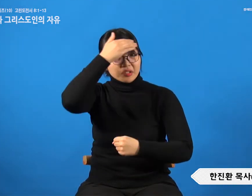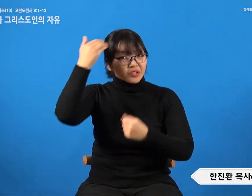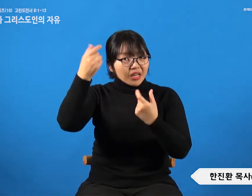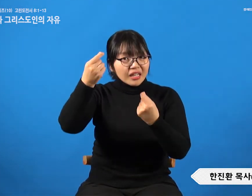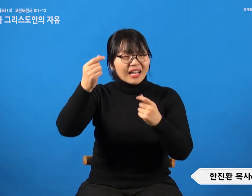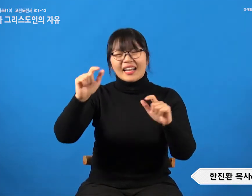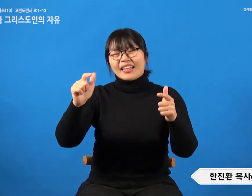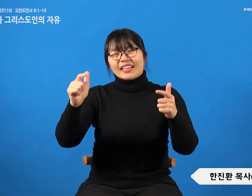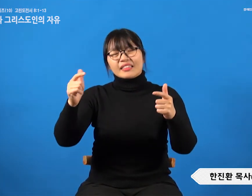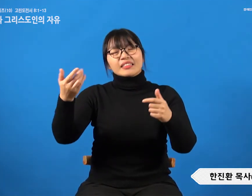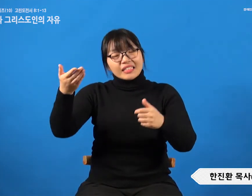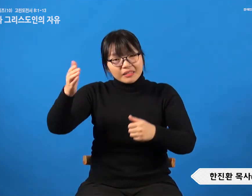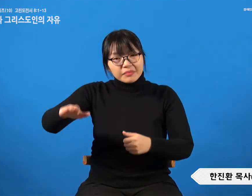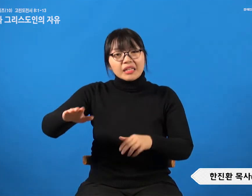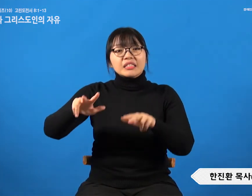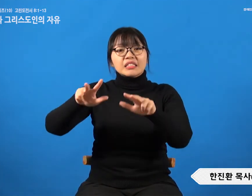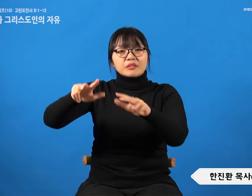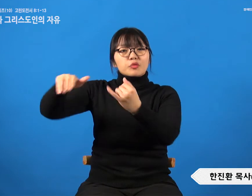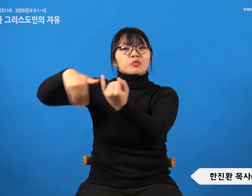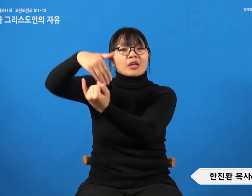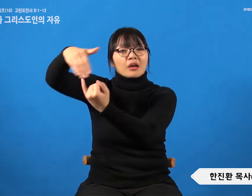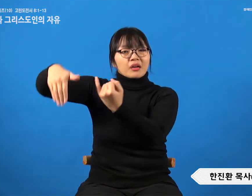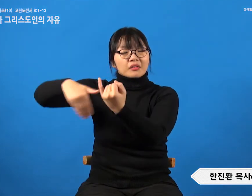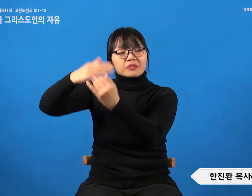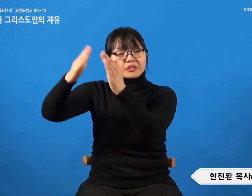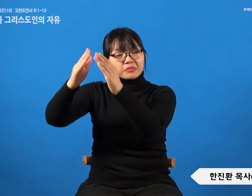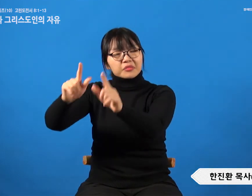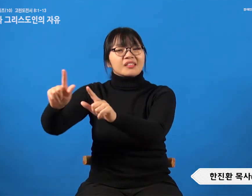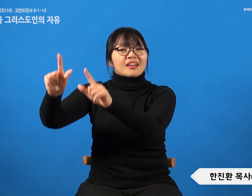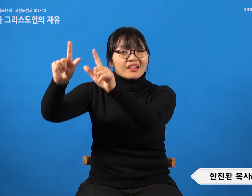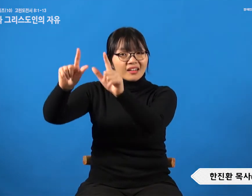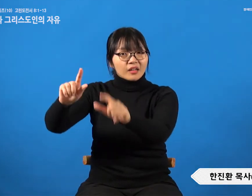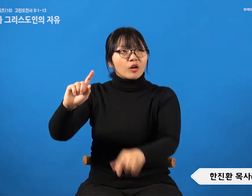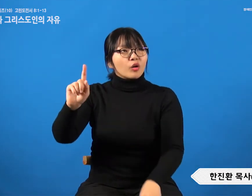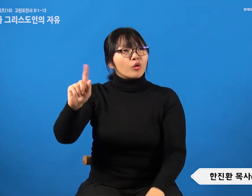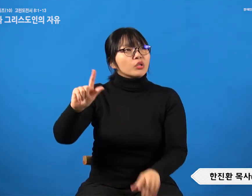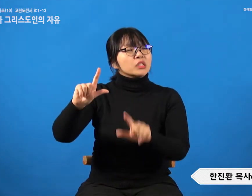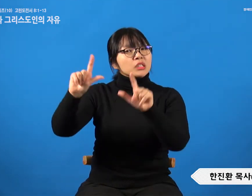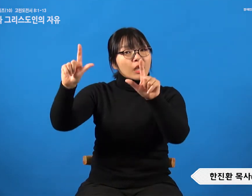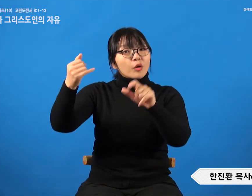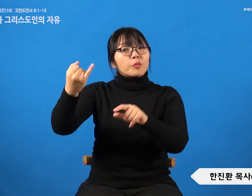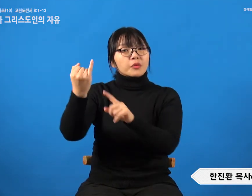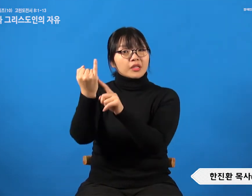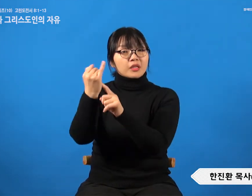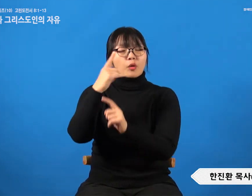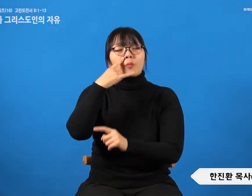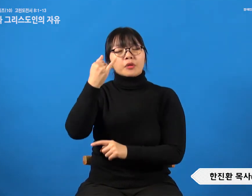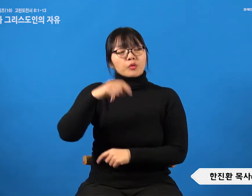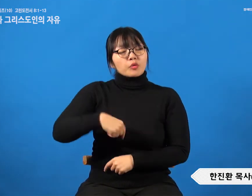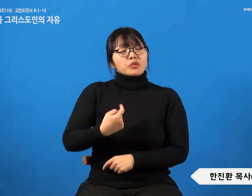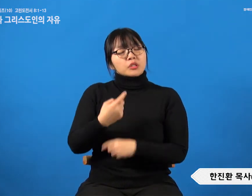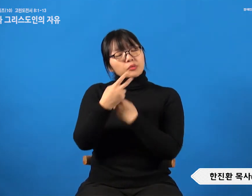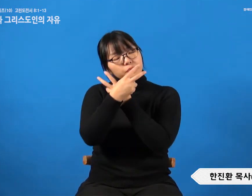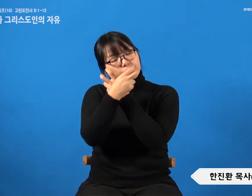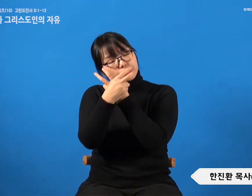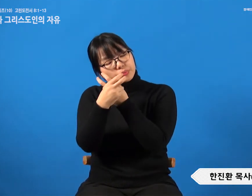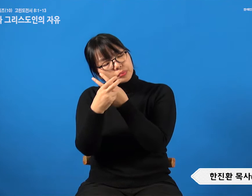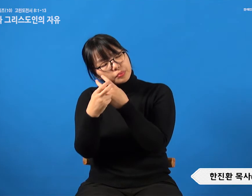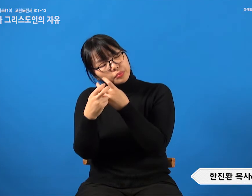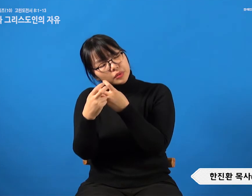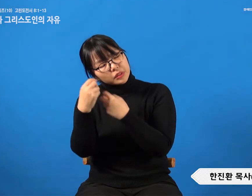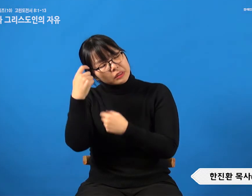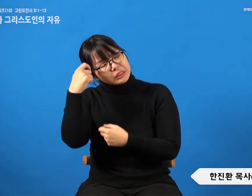거지만 그래도 어쨌든 지금도 혼자 사십니다. 한 번은 밤에 주무시다가 좀 기분이 이상해서